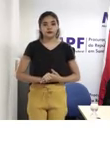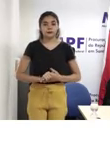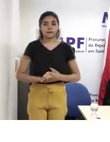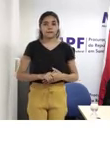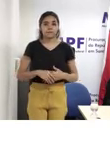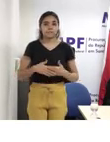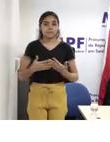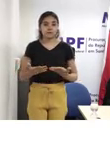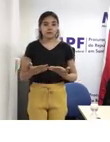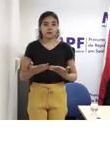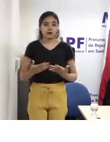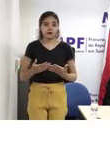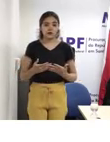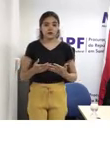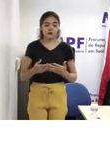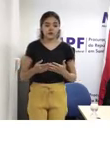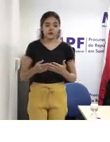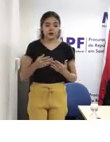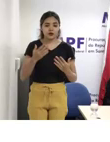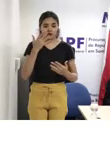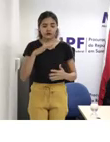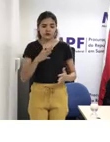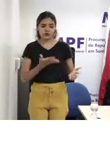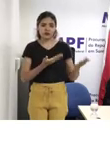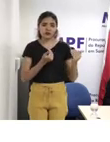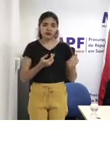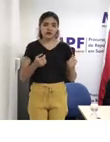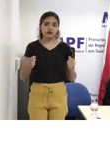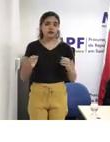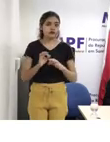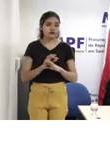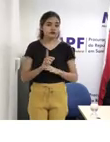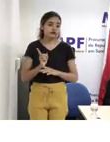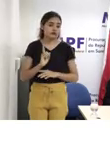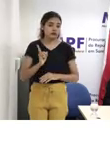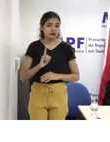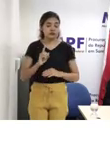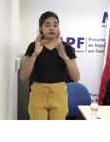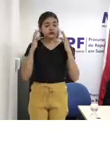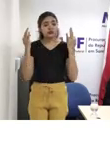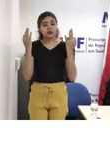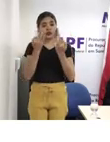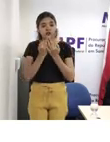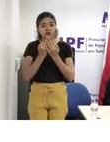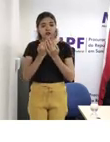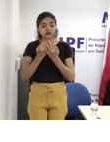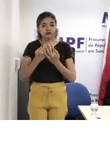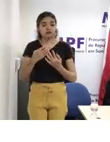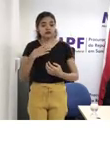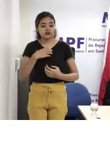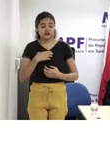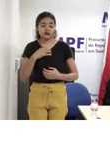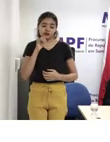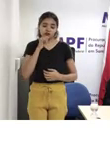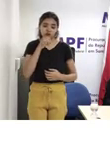toda é vítima junto com ela isso afeta toda a família a família toda sofre junto e nós temos que entender também